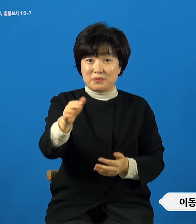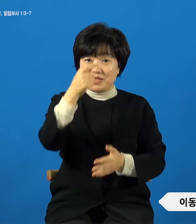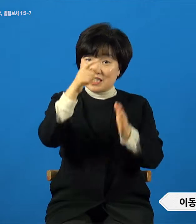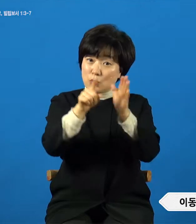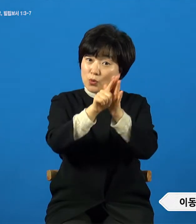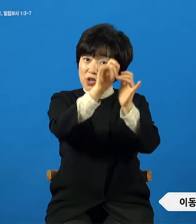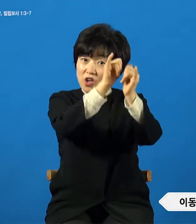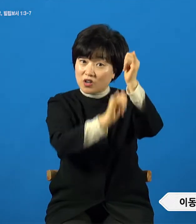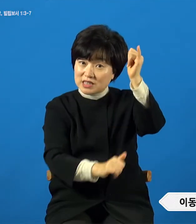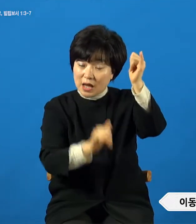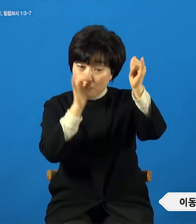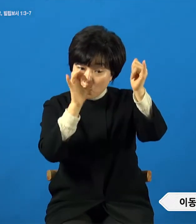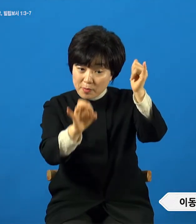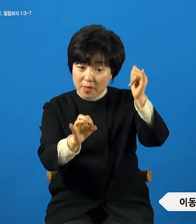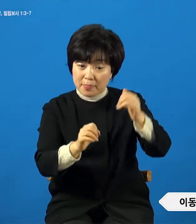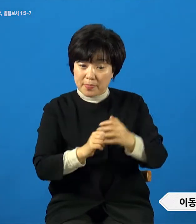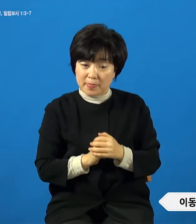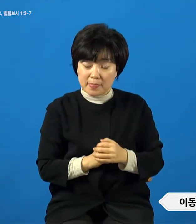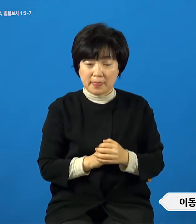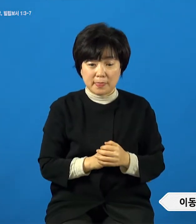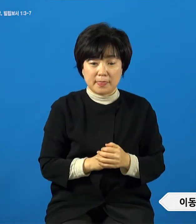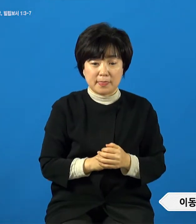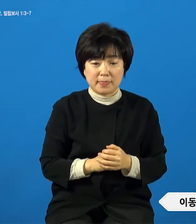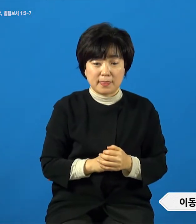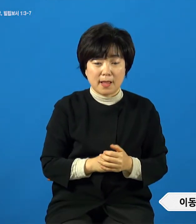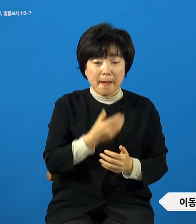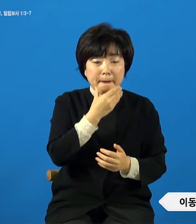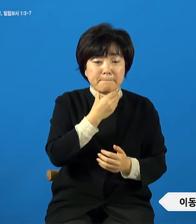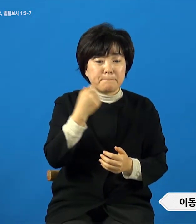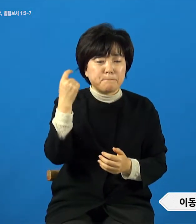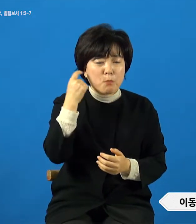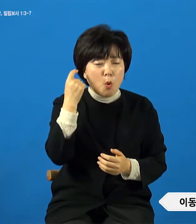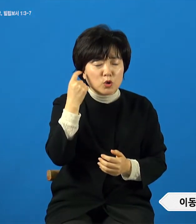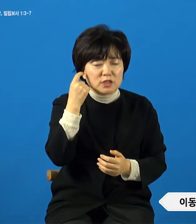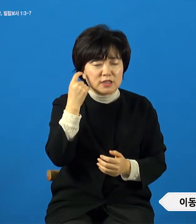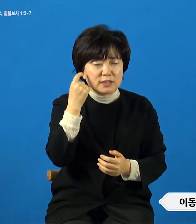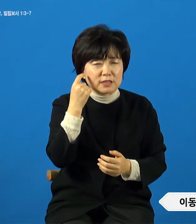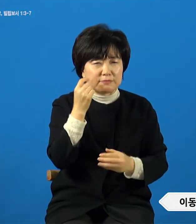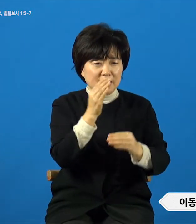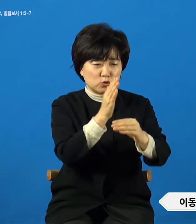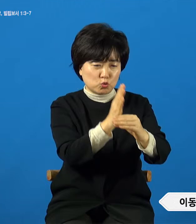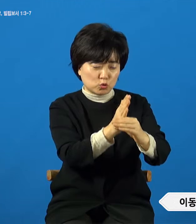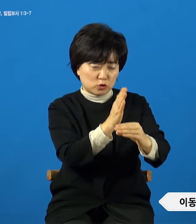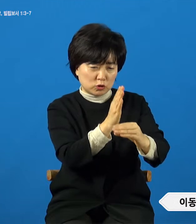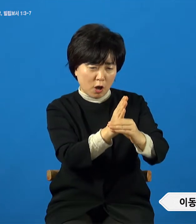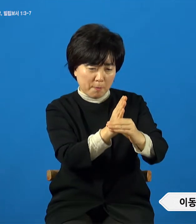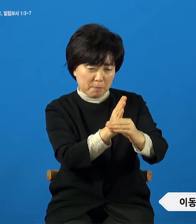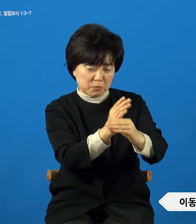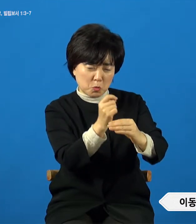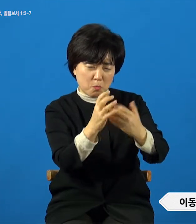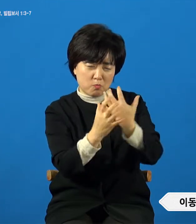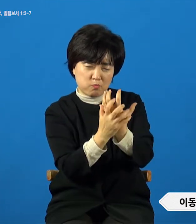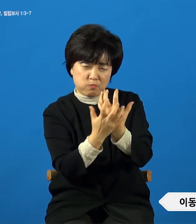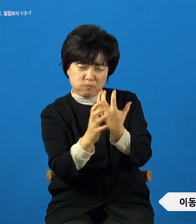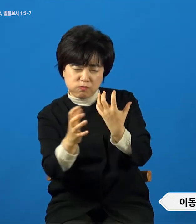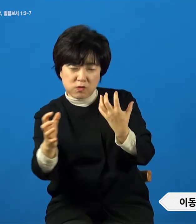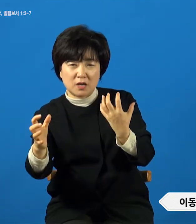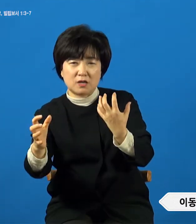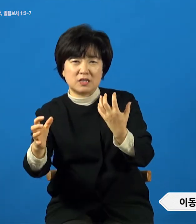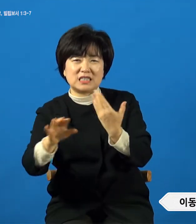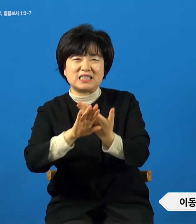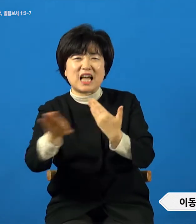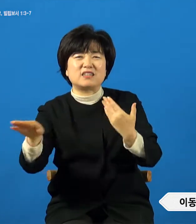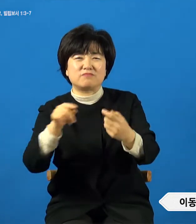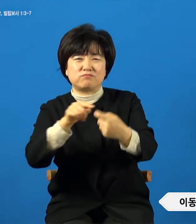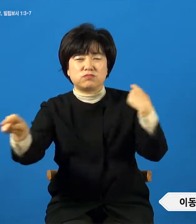보면 종종 이 복음의 초점을 잘못 옮긴 다른 복음들이 등장합니다. 저는 이제